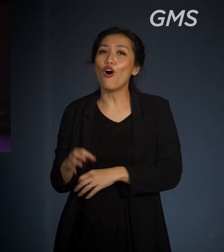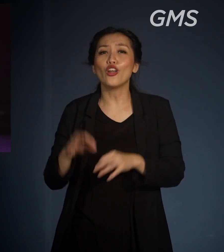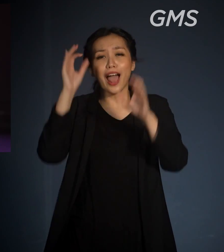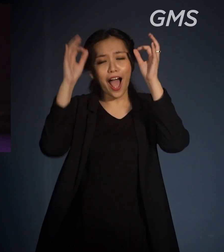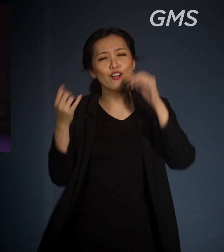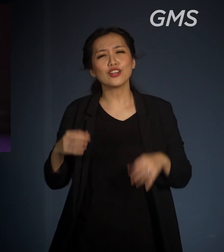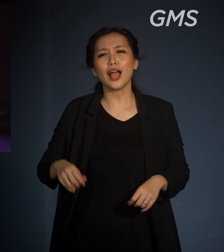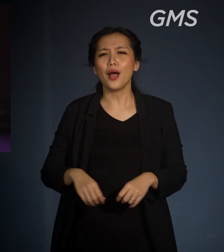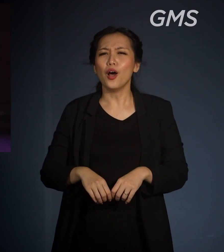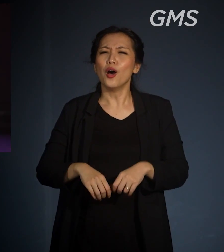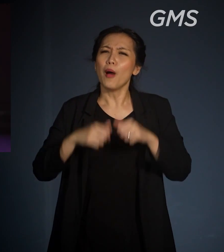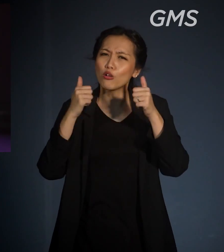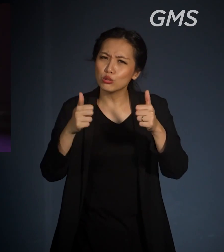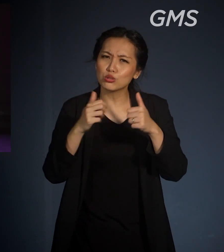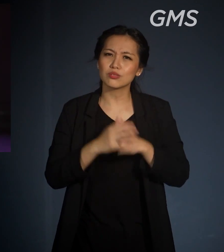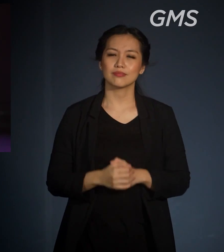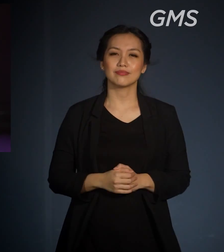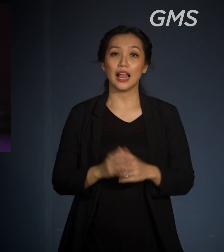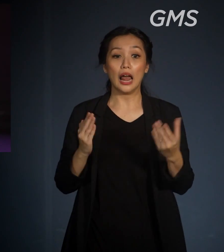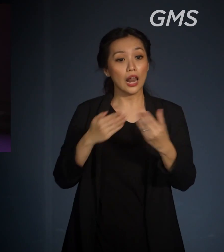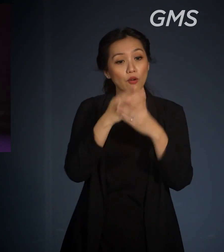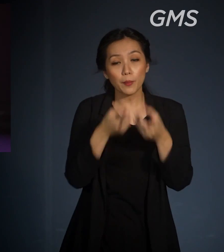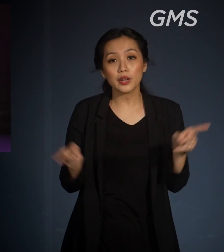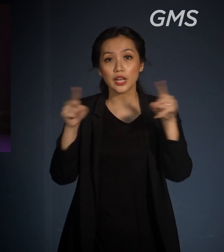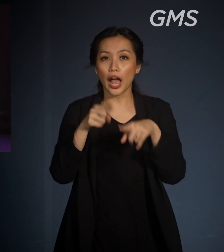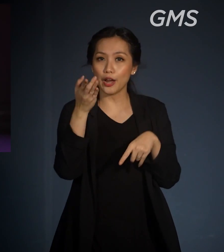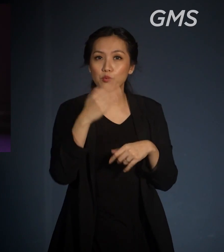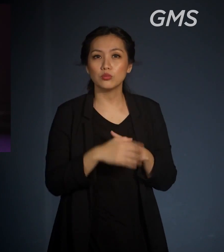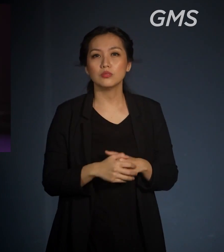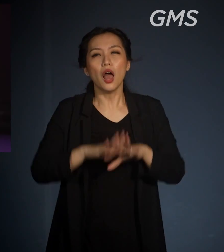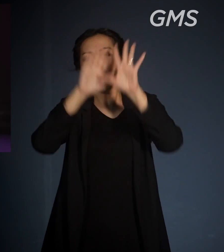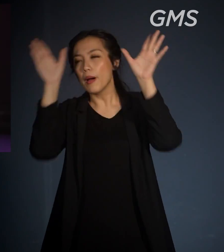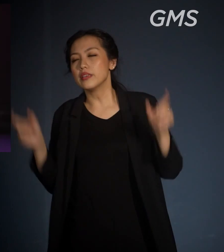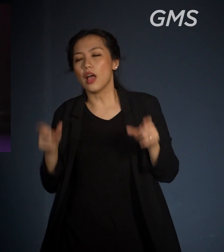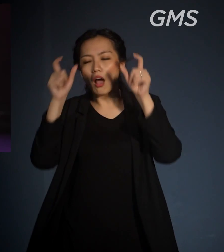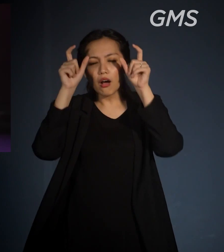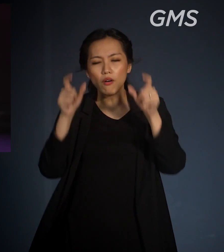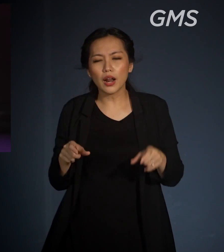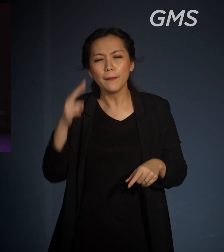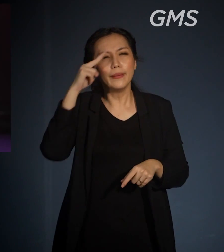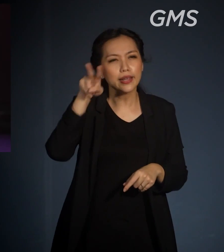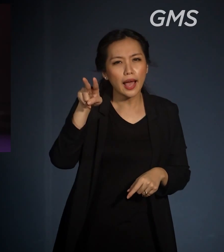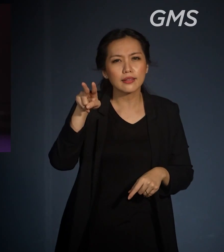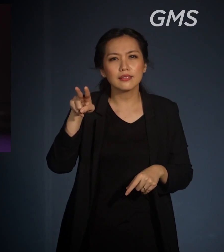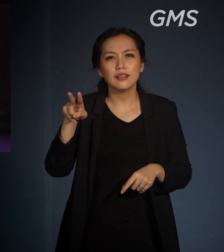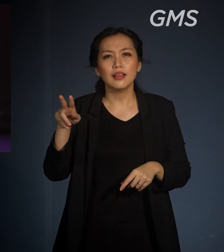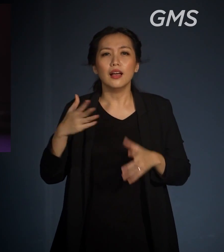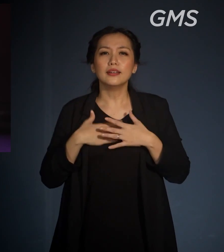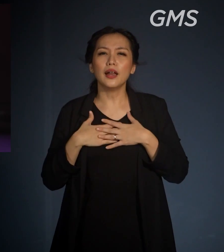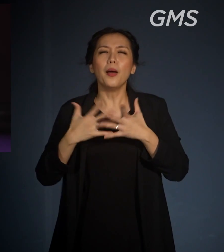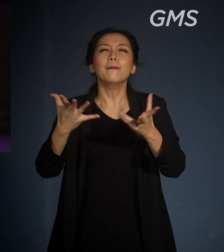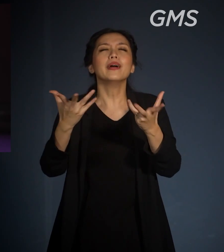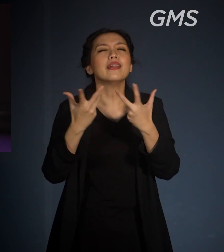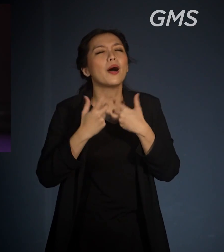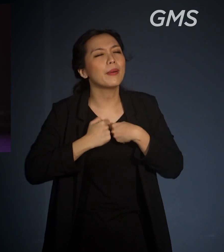bagi Tuhan. Lewat pernikahan Anda, banyak orang itu bisa diberkati. Lewat keluarga